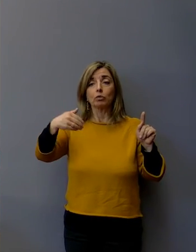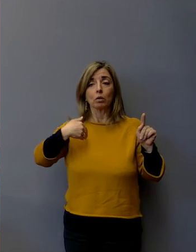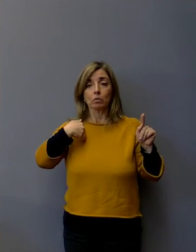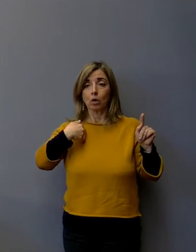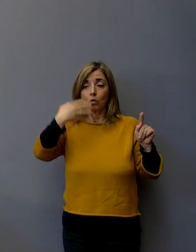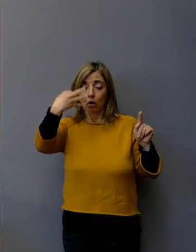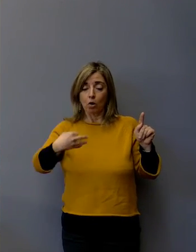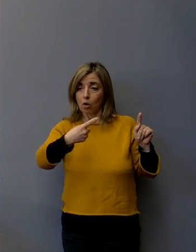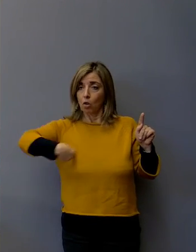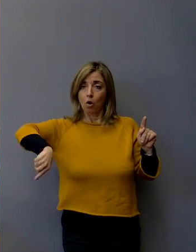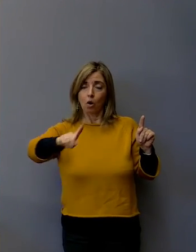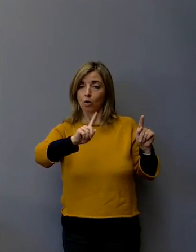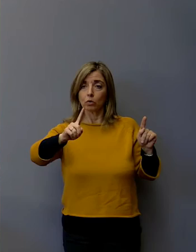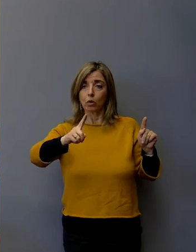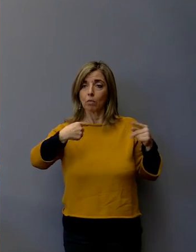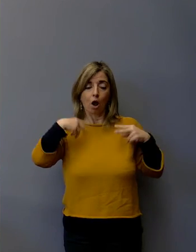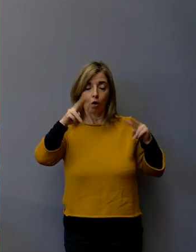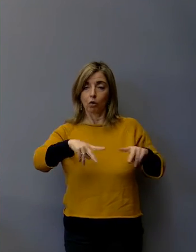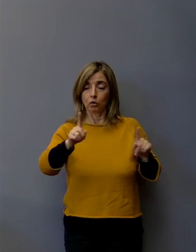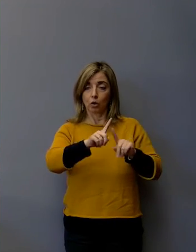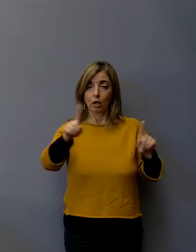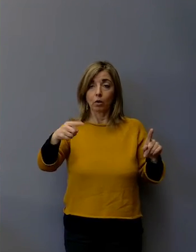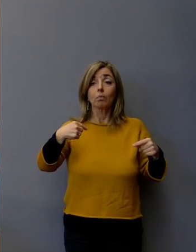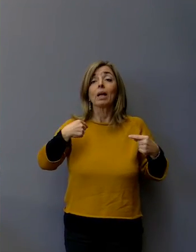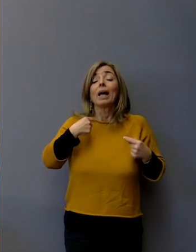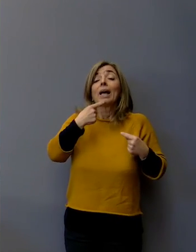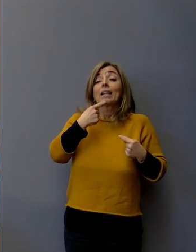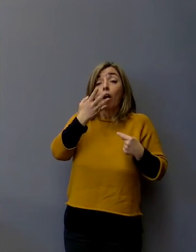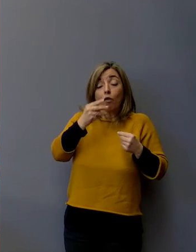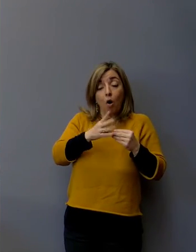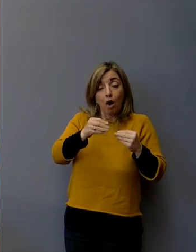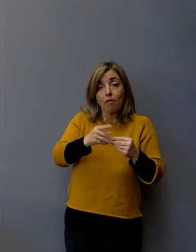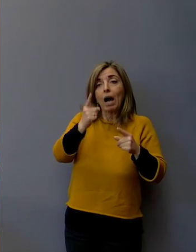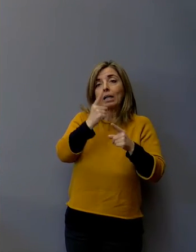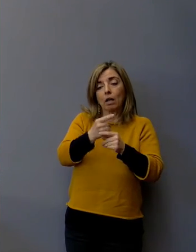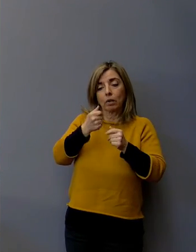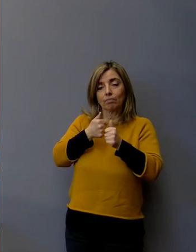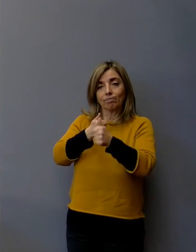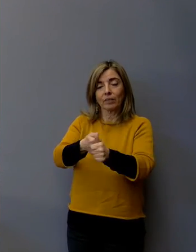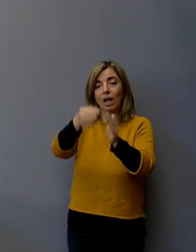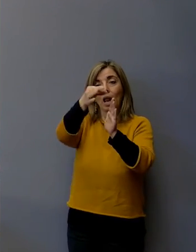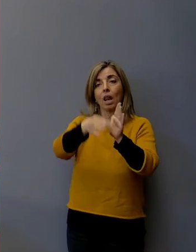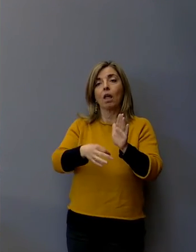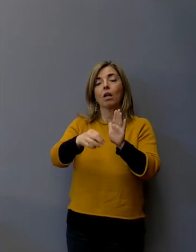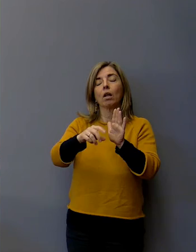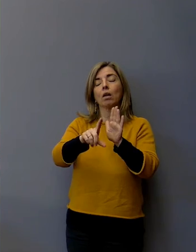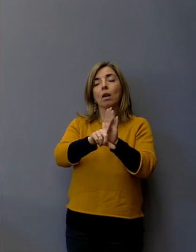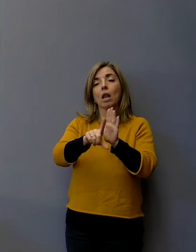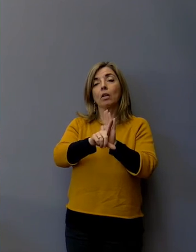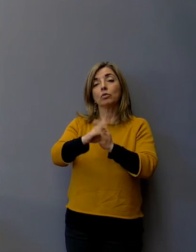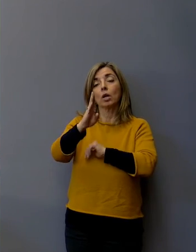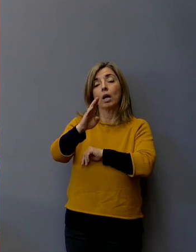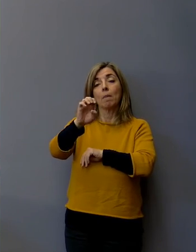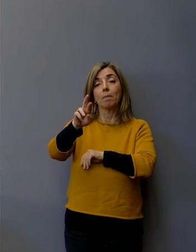basta soltanto che chi lo vuole fare lo faccia in accordo la legge bersani quindi signori per favore andatevi a leggere sì prima di dire certe cose